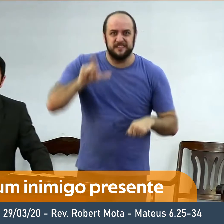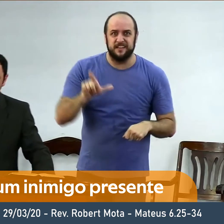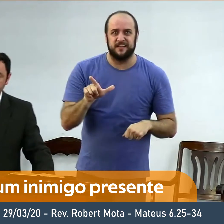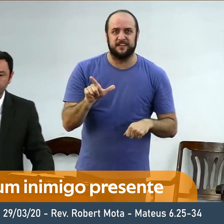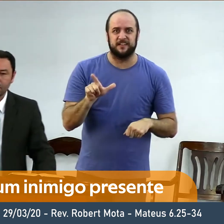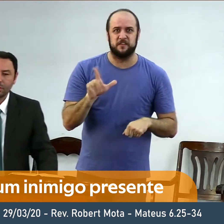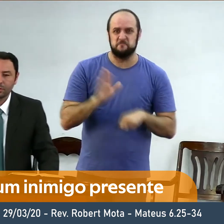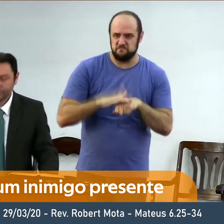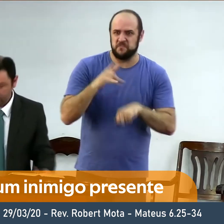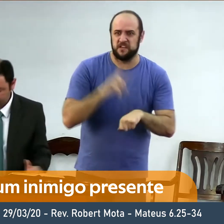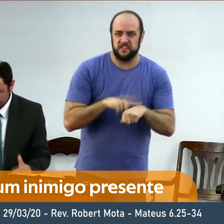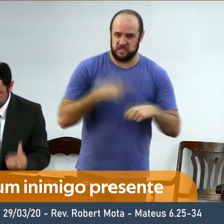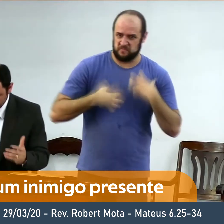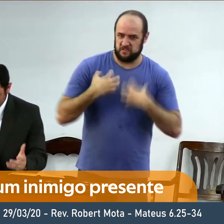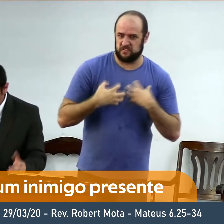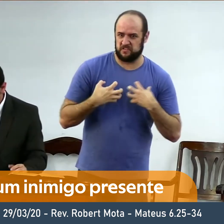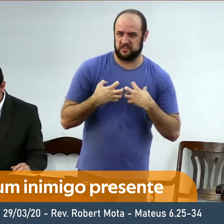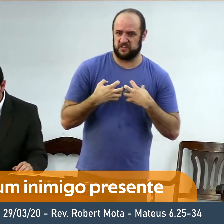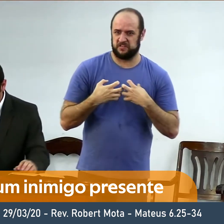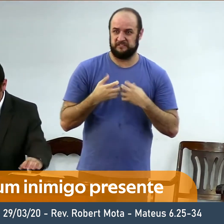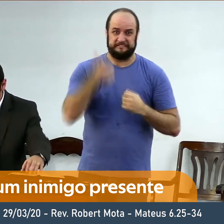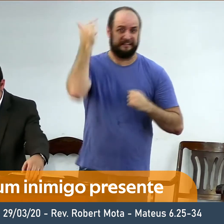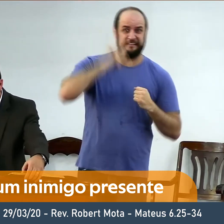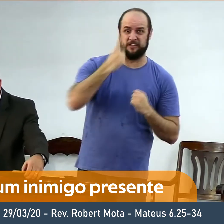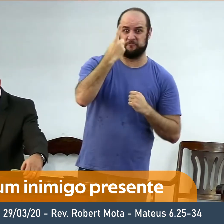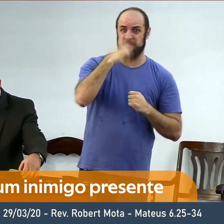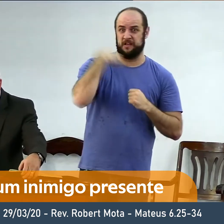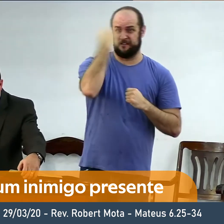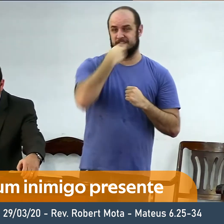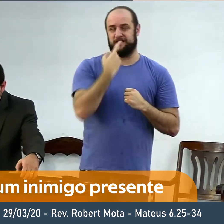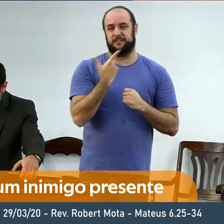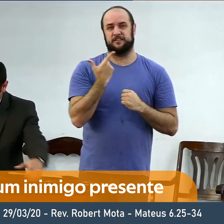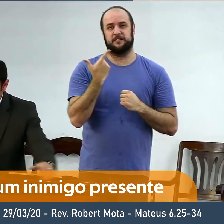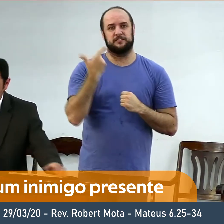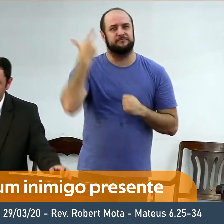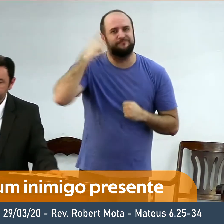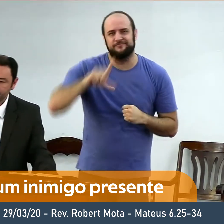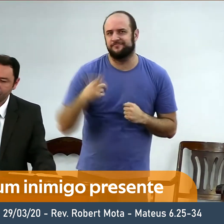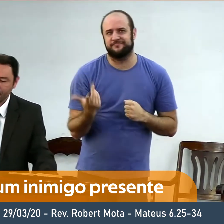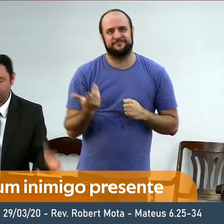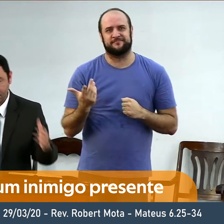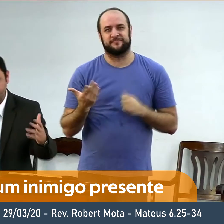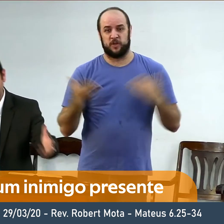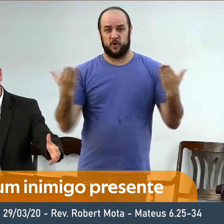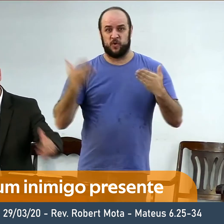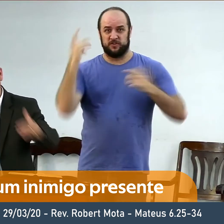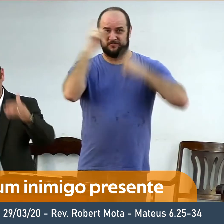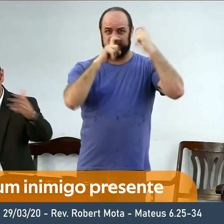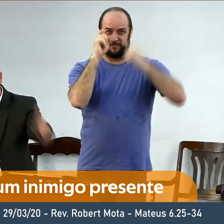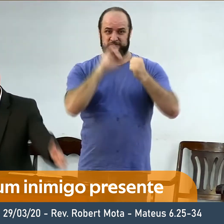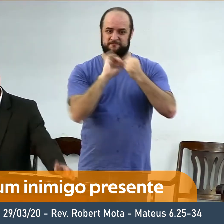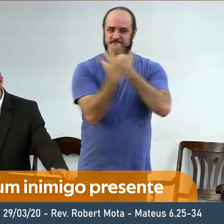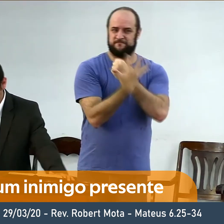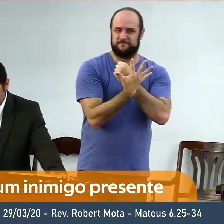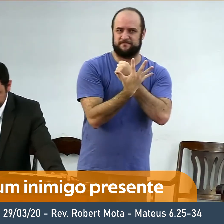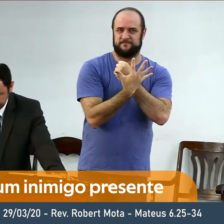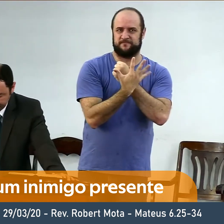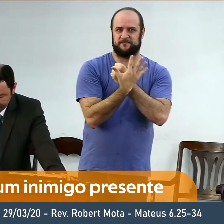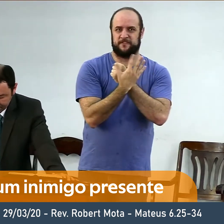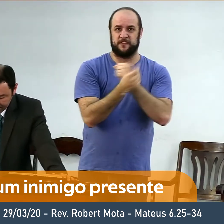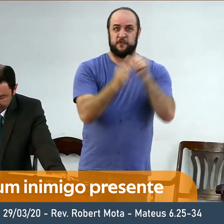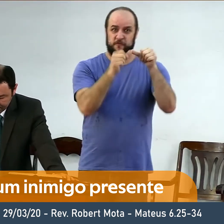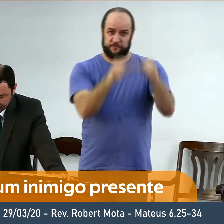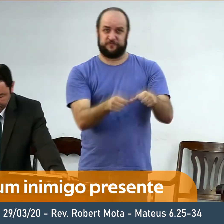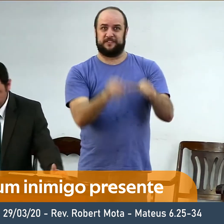Ninguém. Hoje a nossa preocupação é com Covid-19, a nossa quarentena, a nossa reclusão.